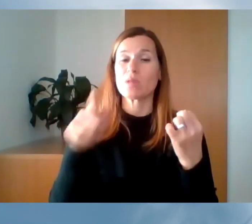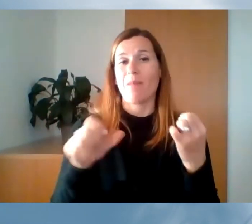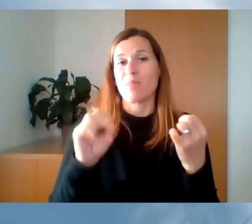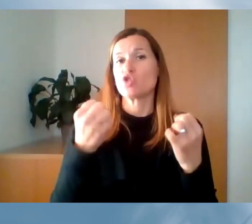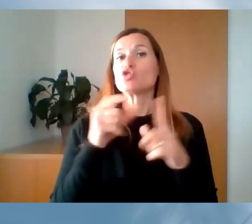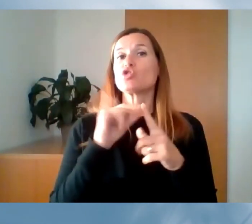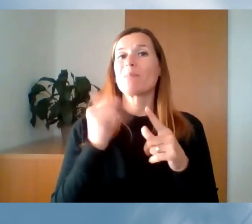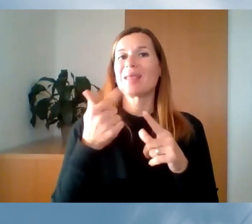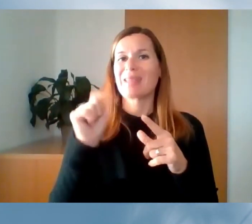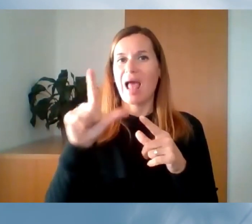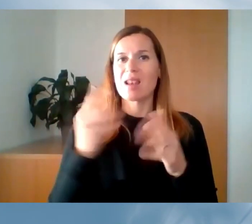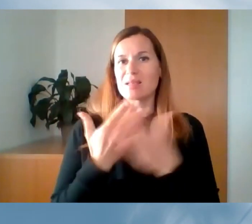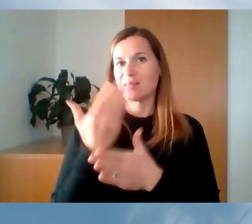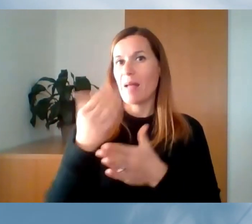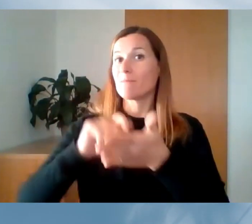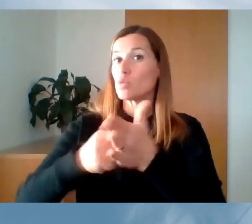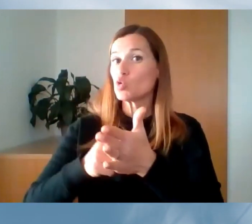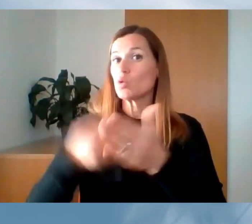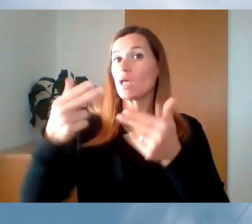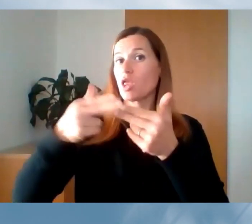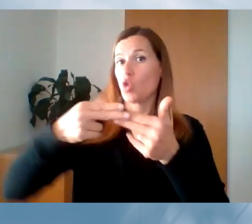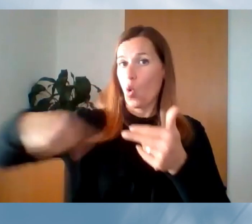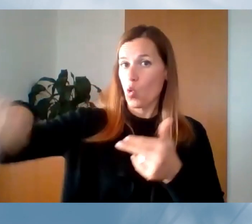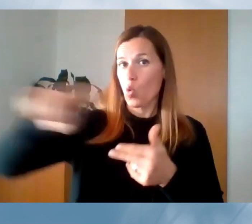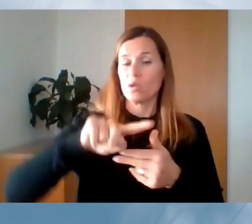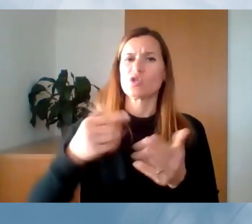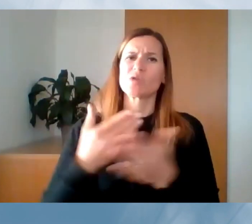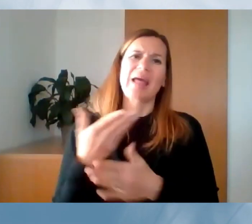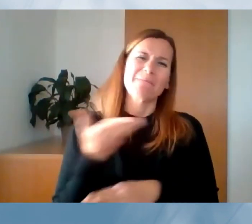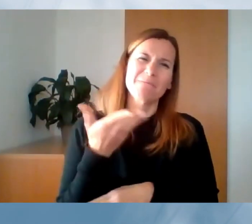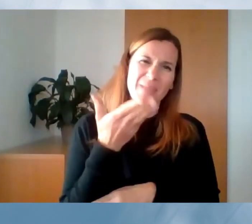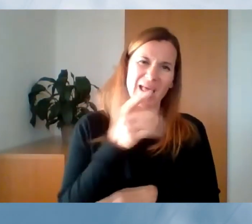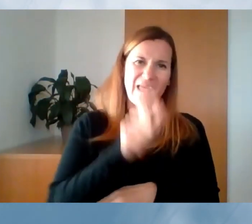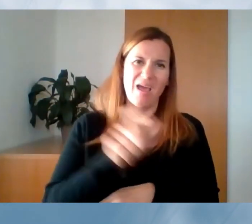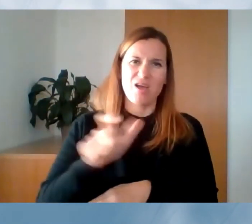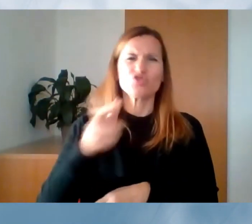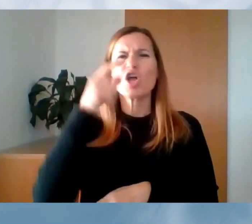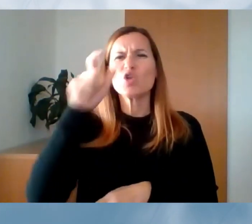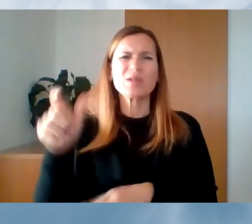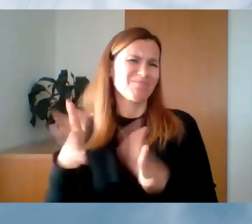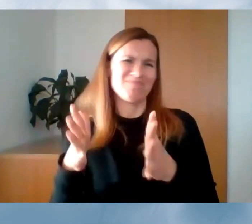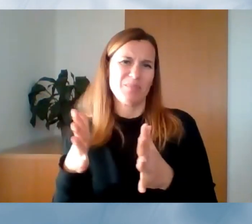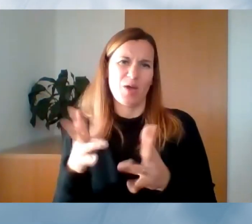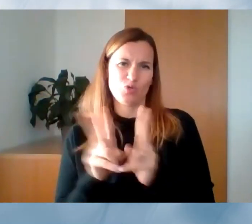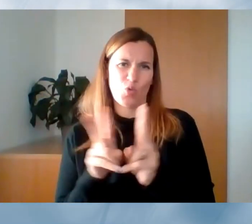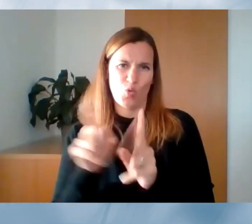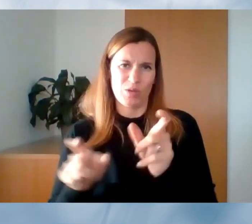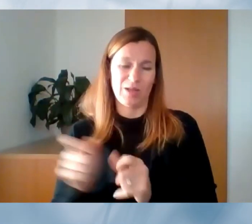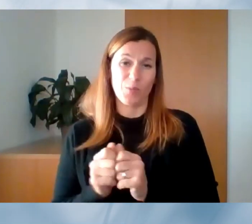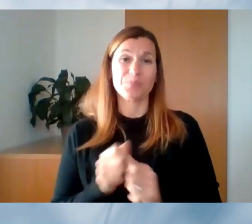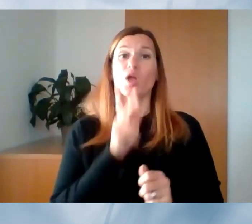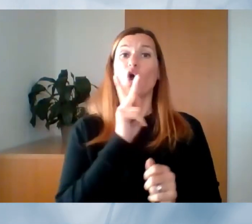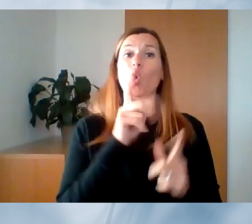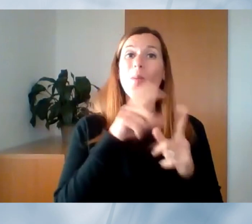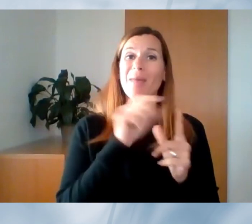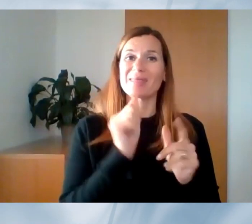je tam bil špital za Ptuj in okolico, za te berače in tako naprej. V Komendi je